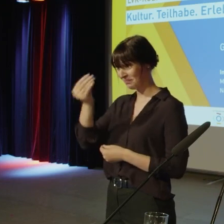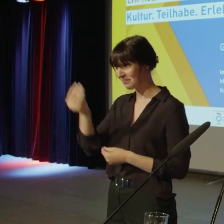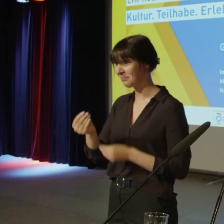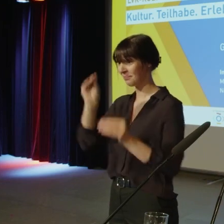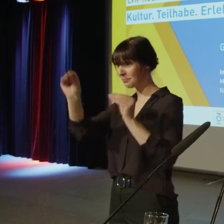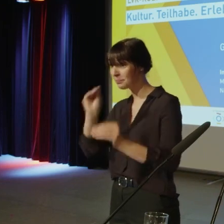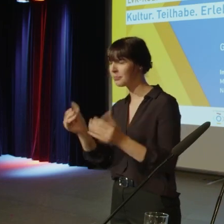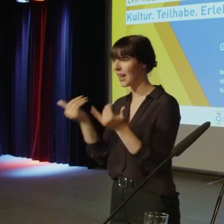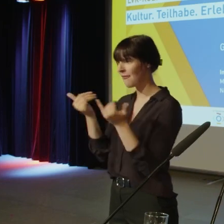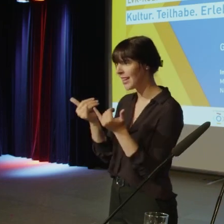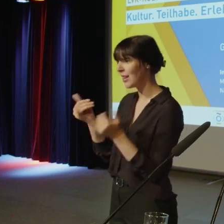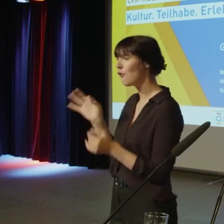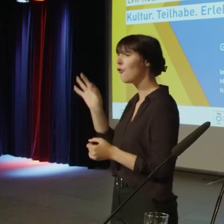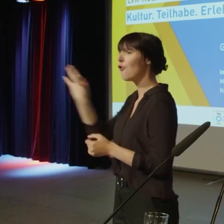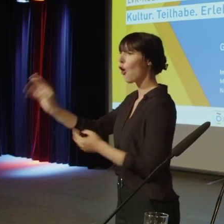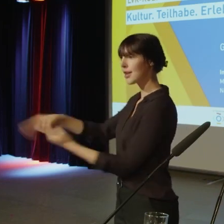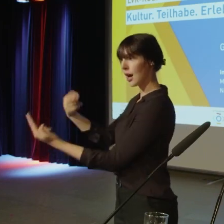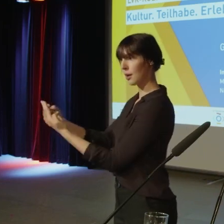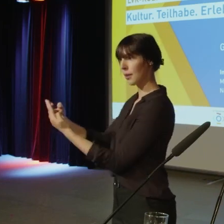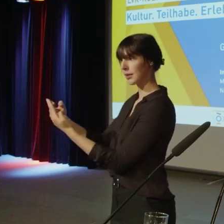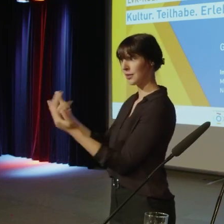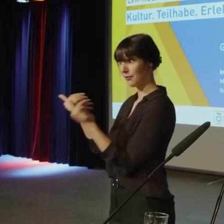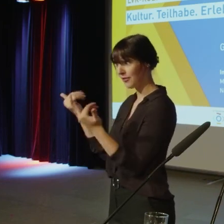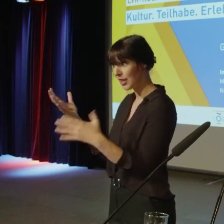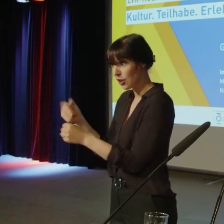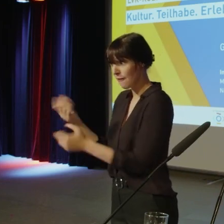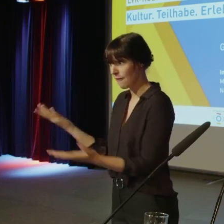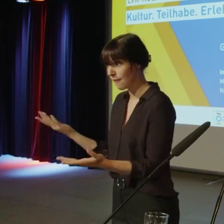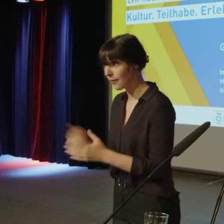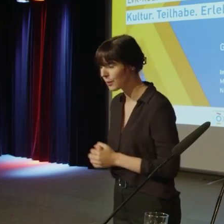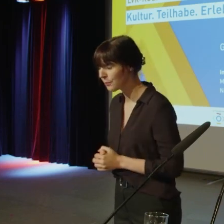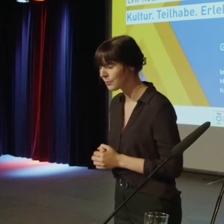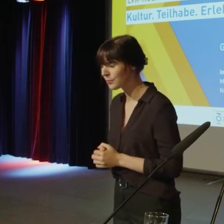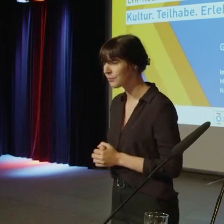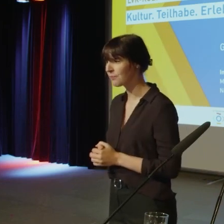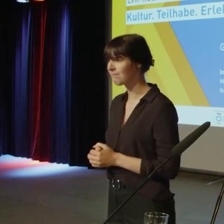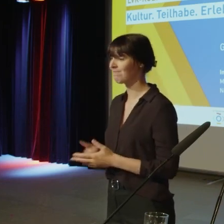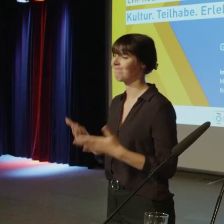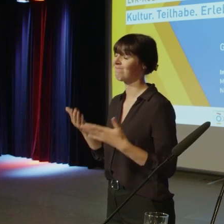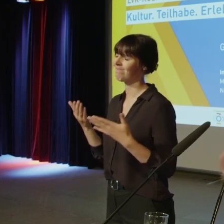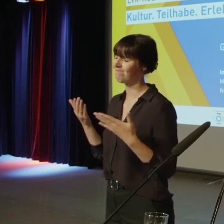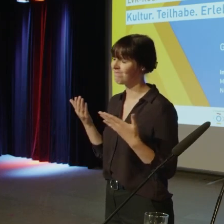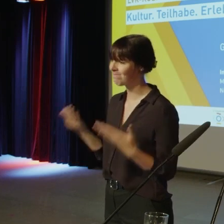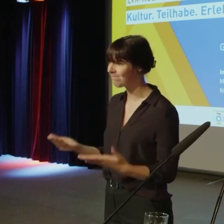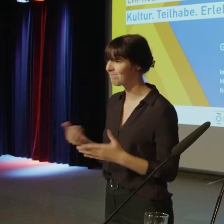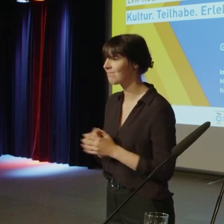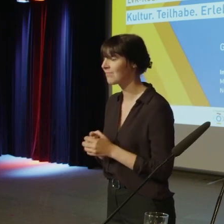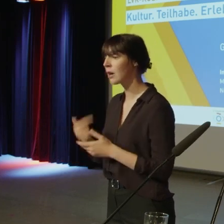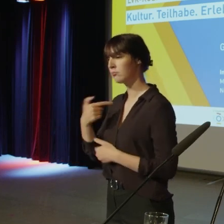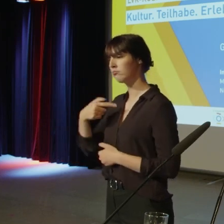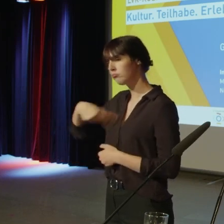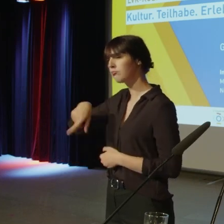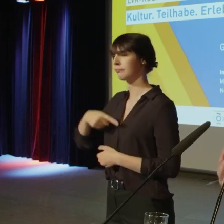dass euch das Spaß macht und dass ihr davon etwas habt und dass ihr euch angesprochen fühlt. Das ist ein Schritt, den machen wir inzwischen